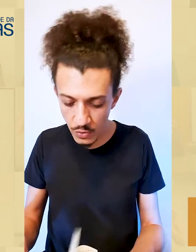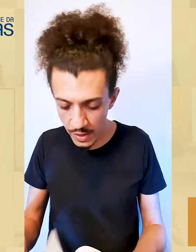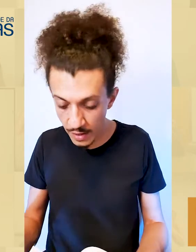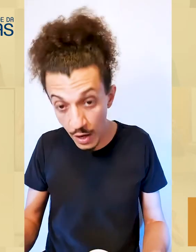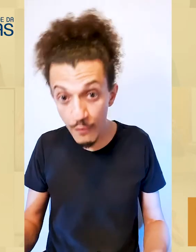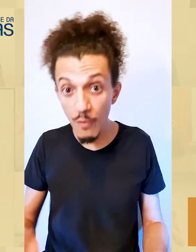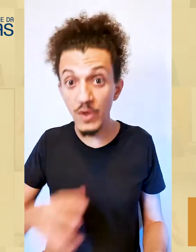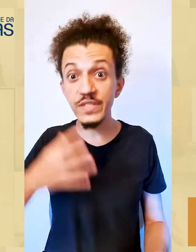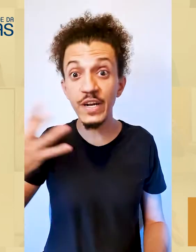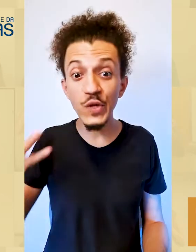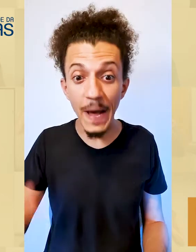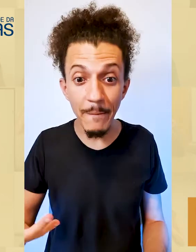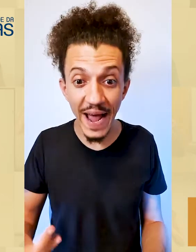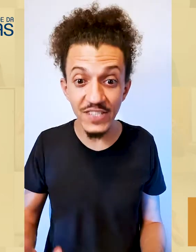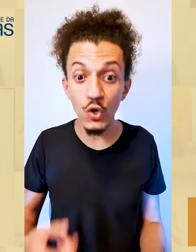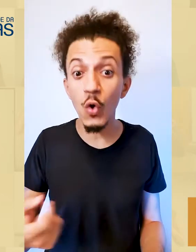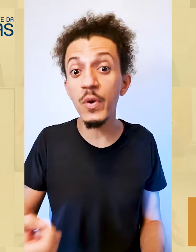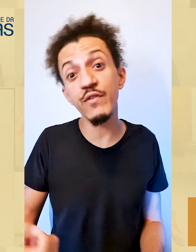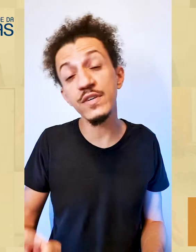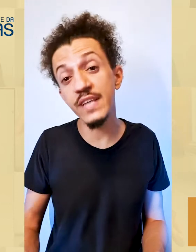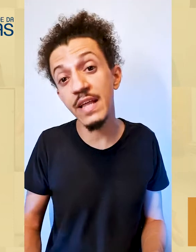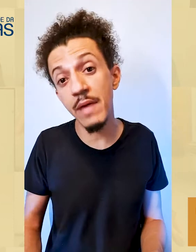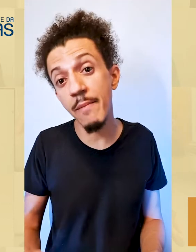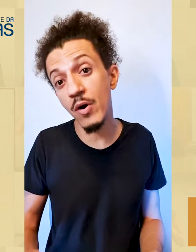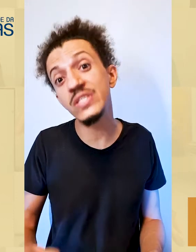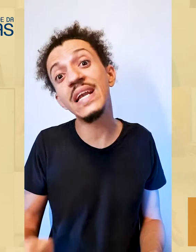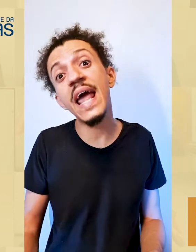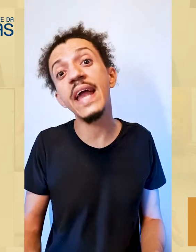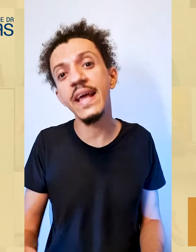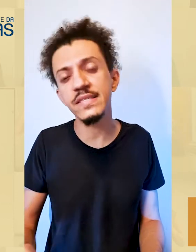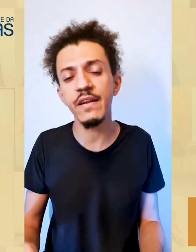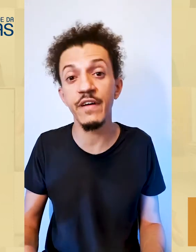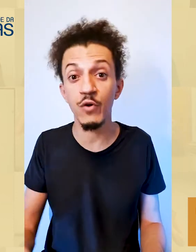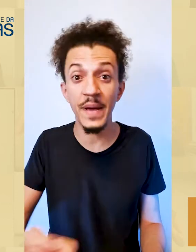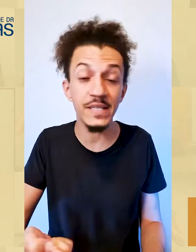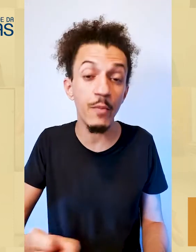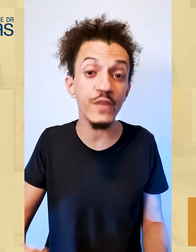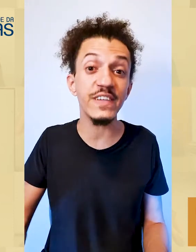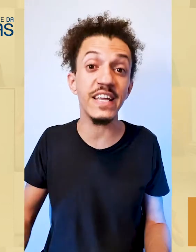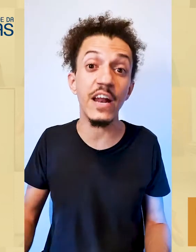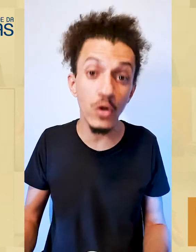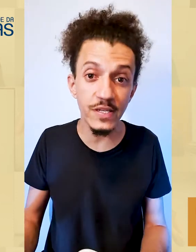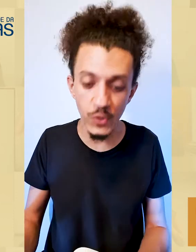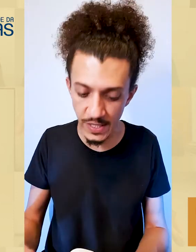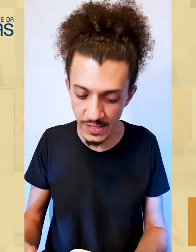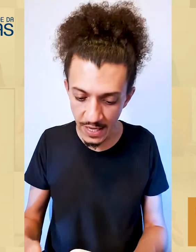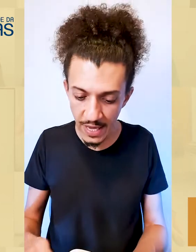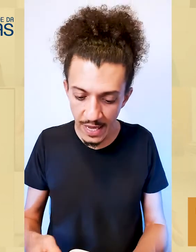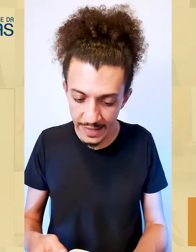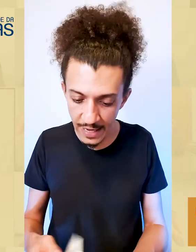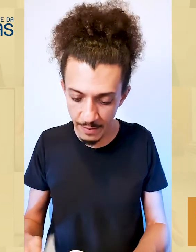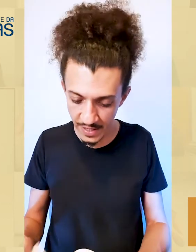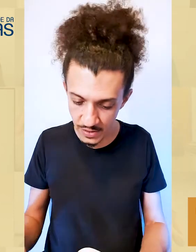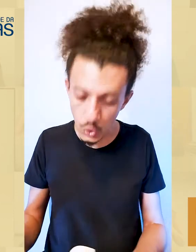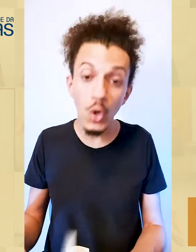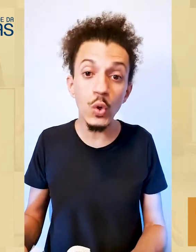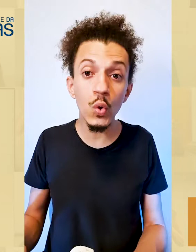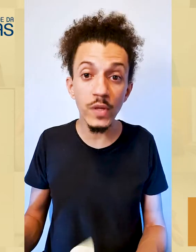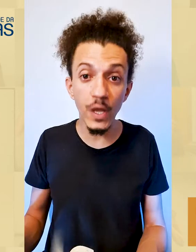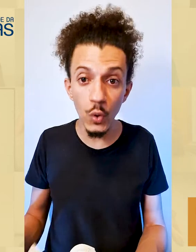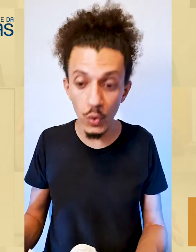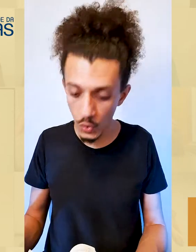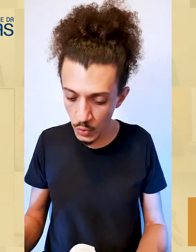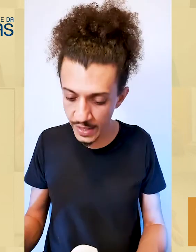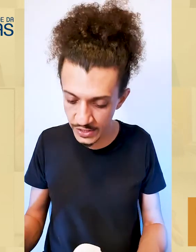nossa leitura, eu vou mostrando na prática como que você também pode ler e escrever, como é que você pode fazer anotações da Libras. Todo